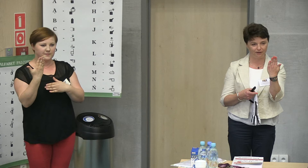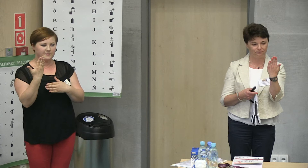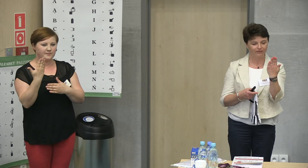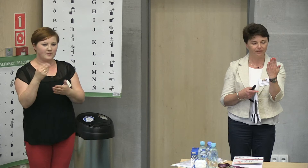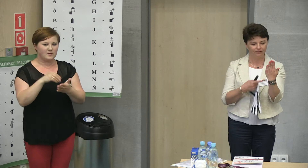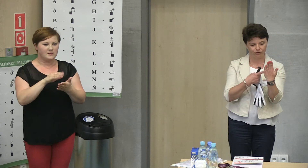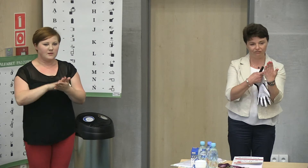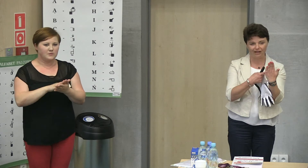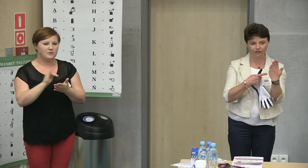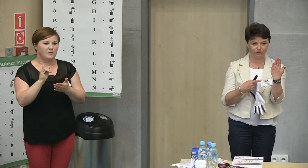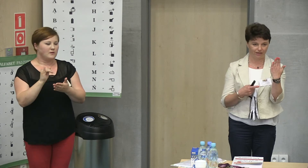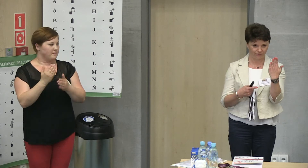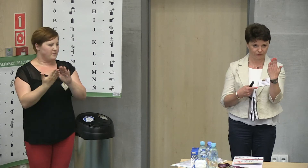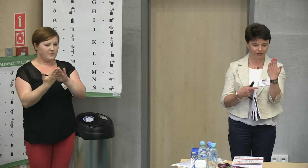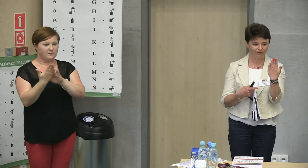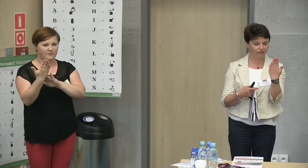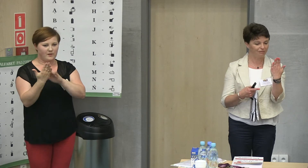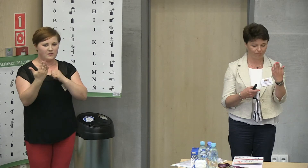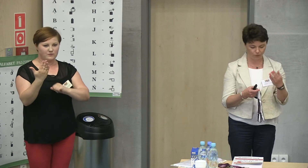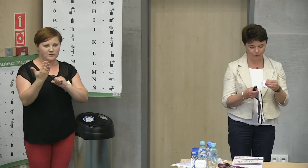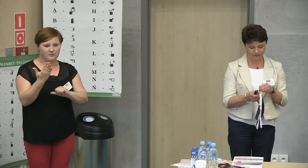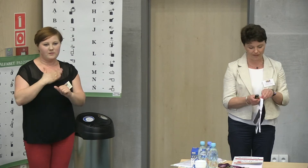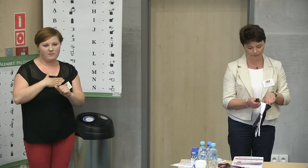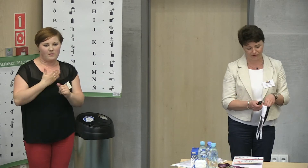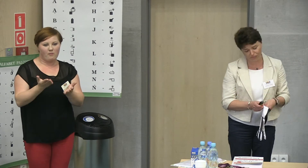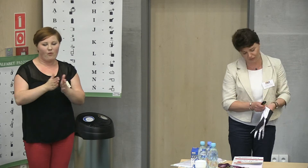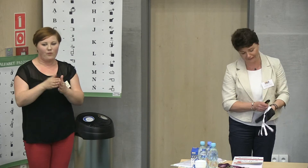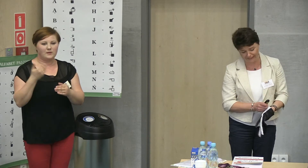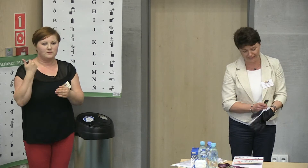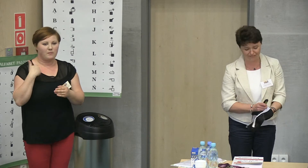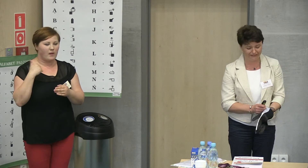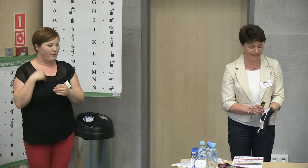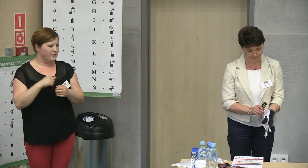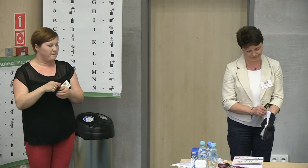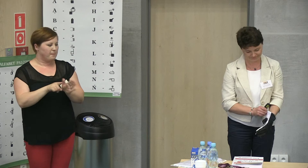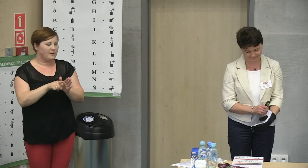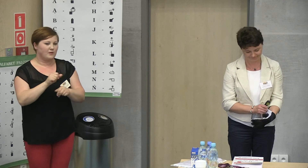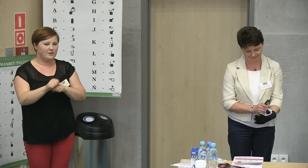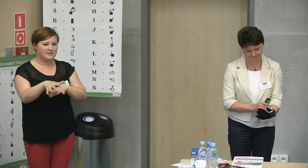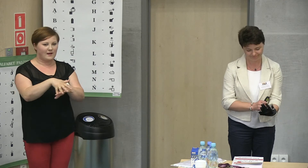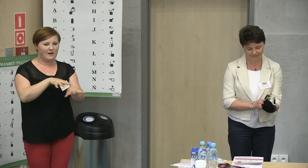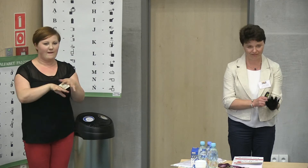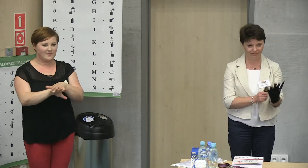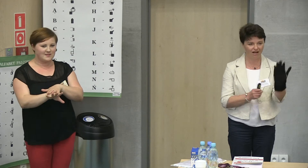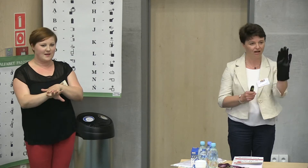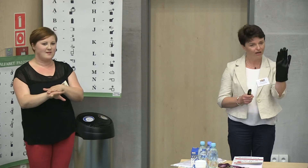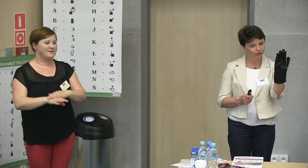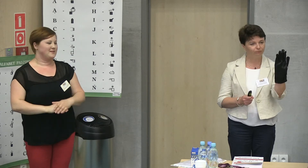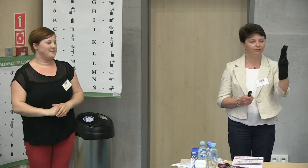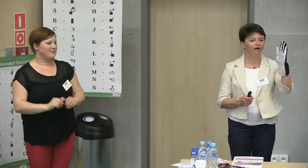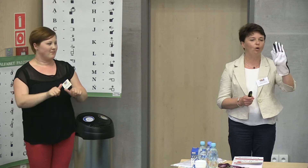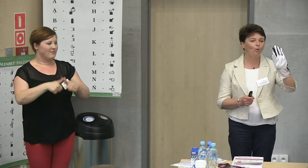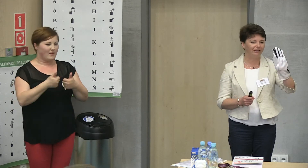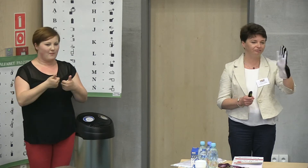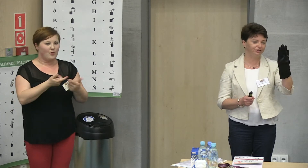siebie, czyli wnętrze do siebie, to mam układ biały. No to jest ta rękawica, prawda?